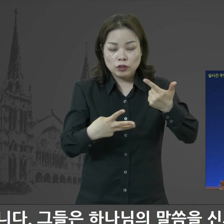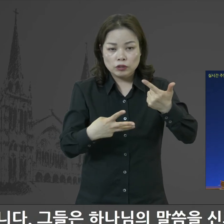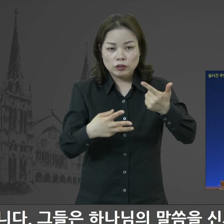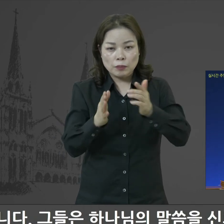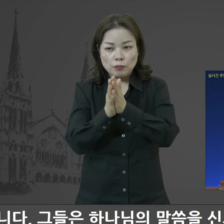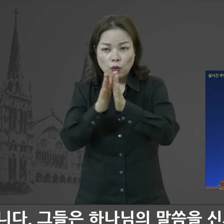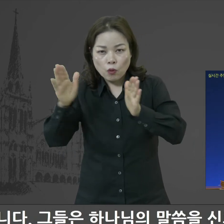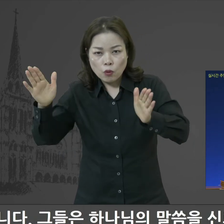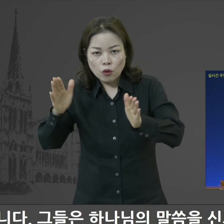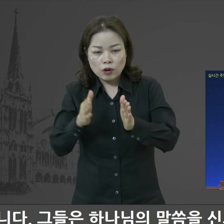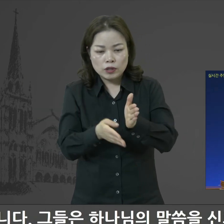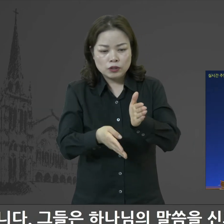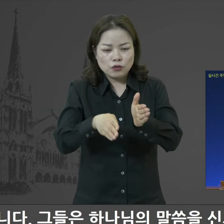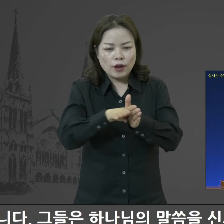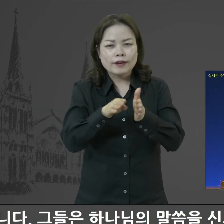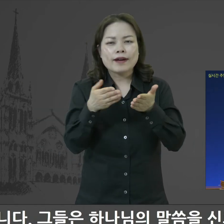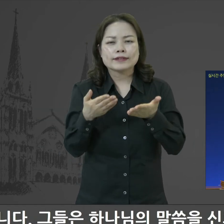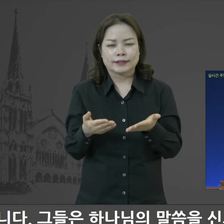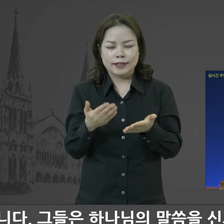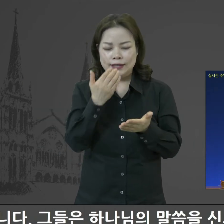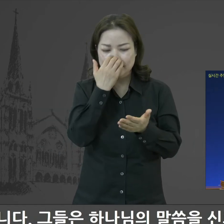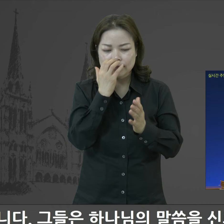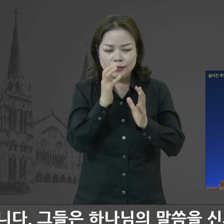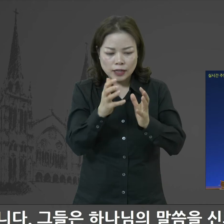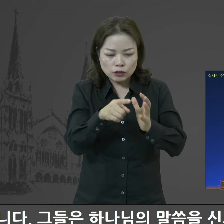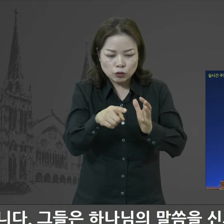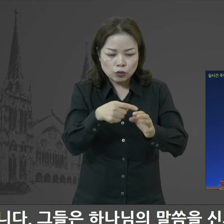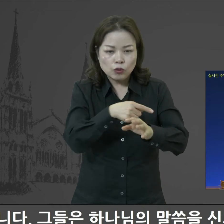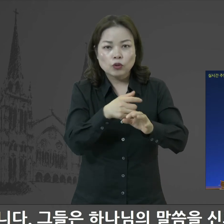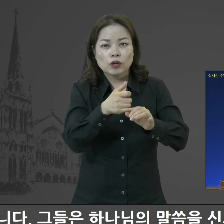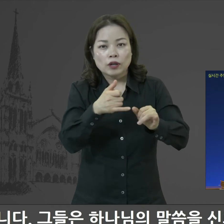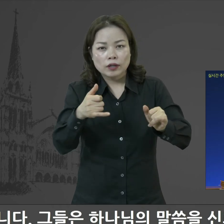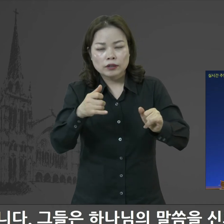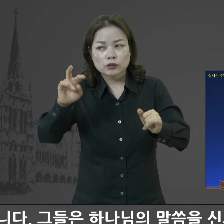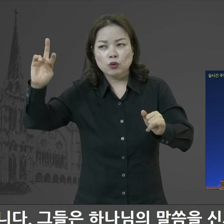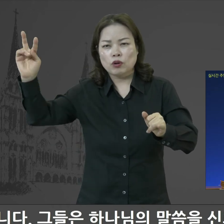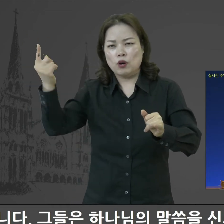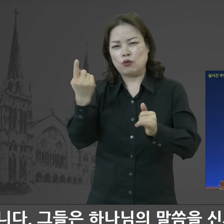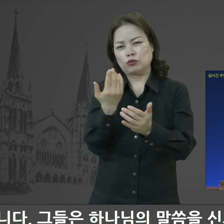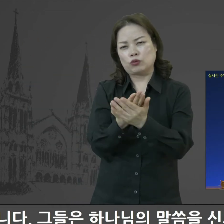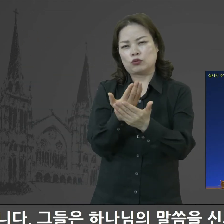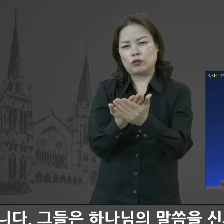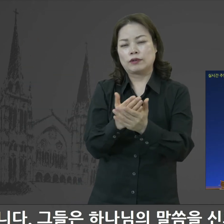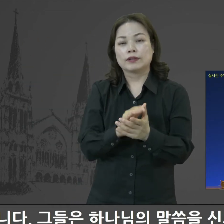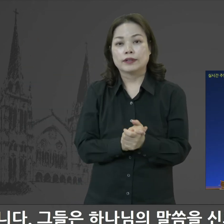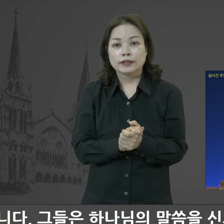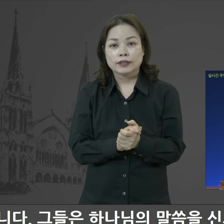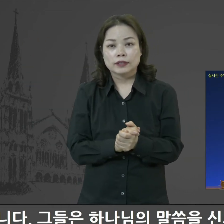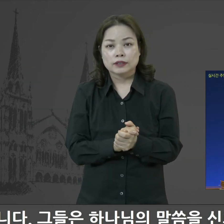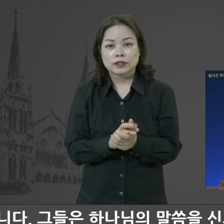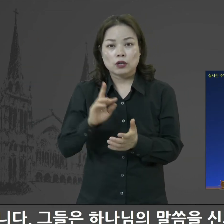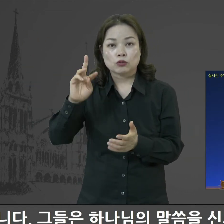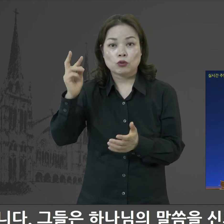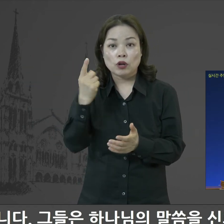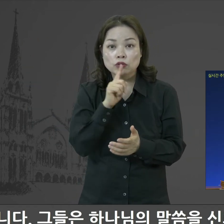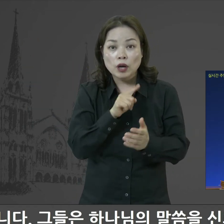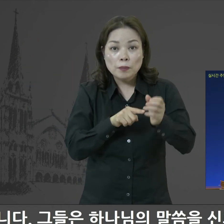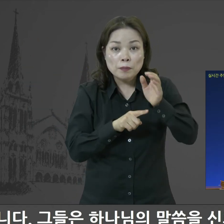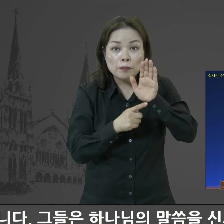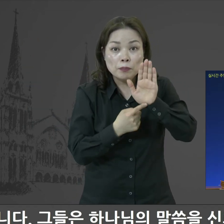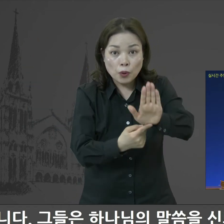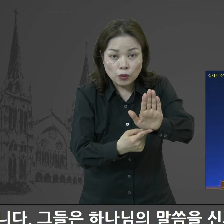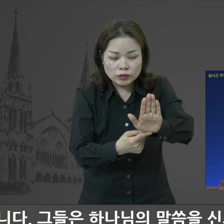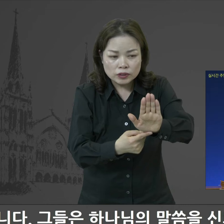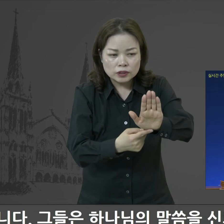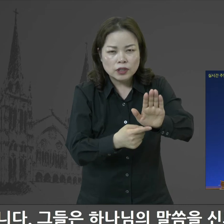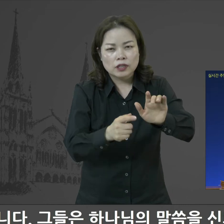고백합니다. 괴가 실 때에는 이스라엘 종족들에게로 돌아오소서. 여기서 돌아오다는 표현은 여러